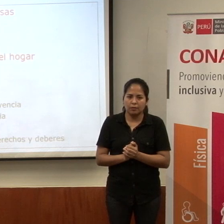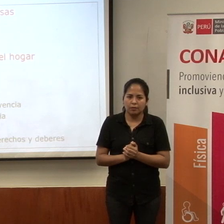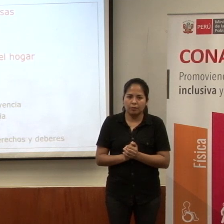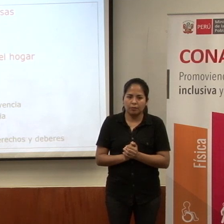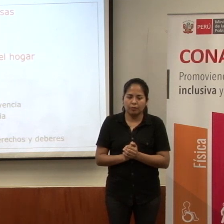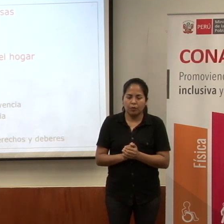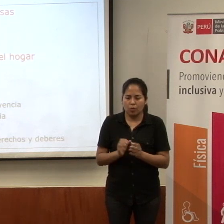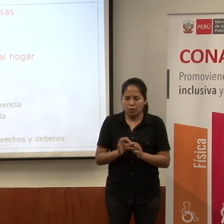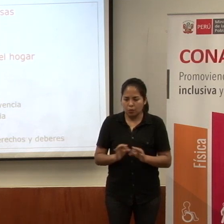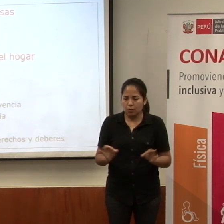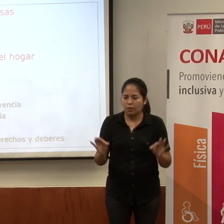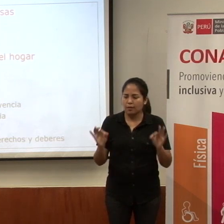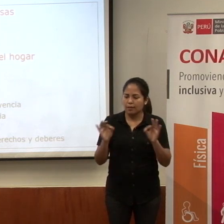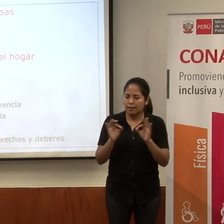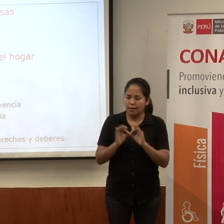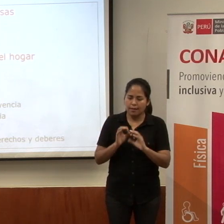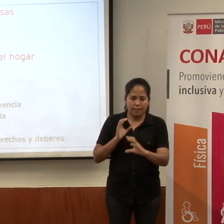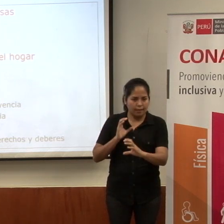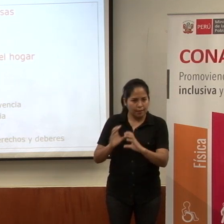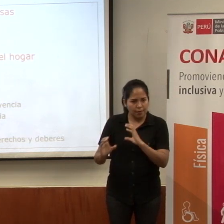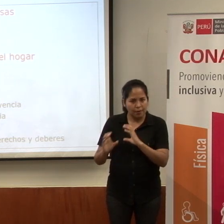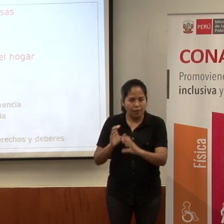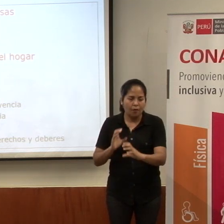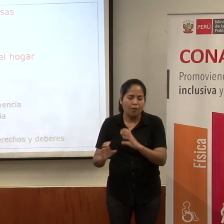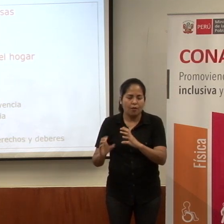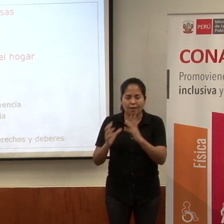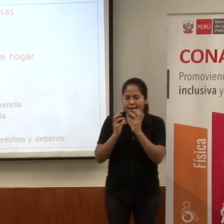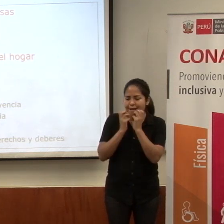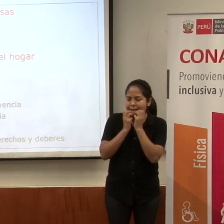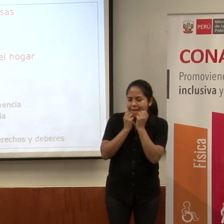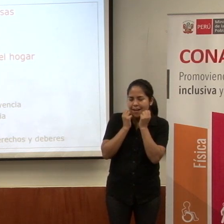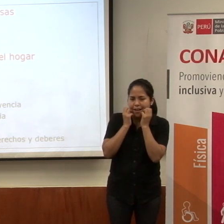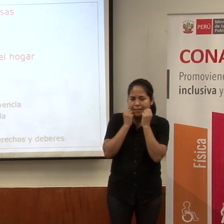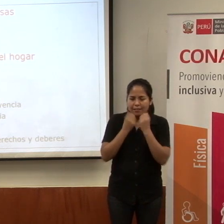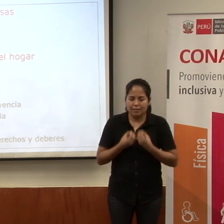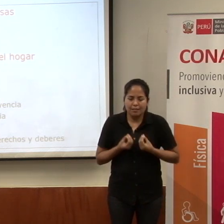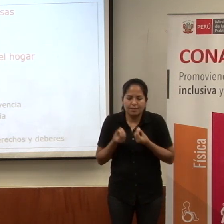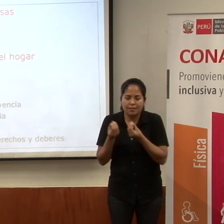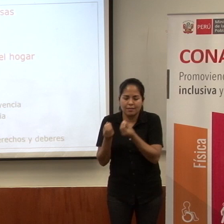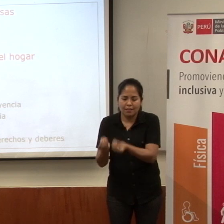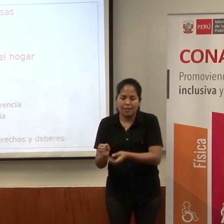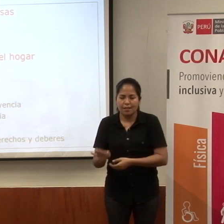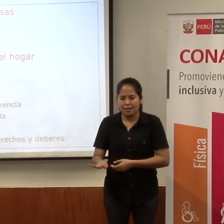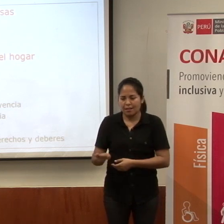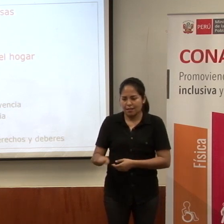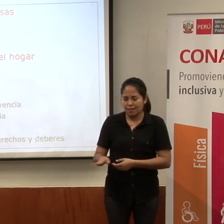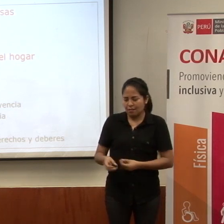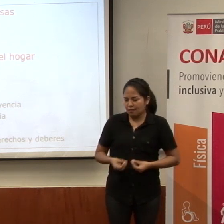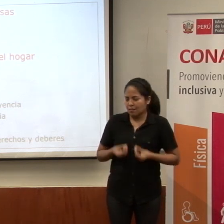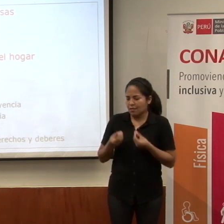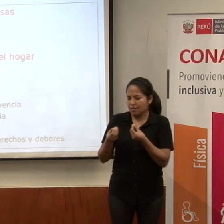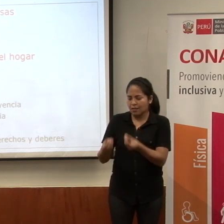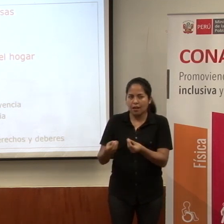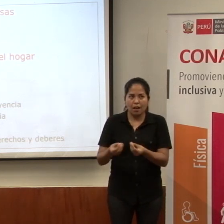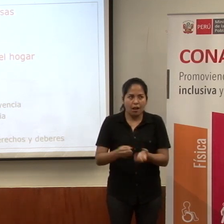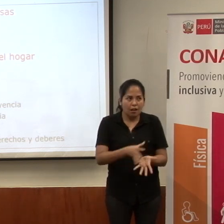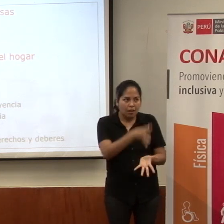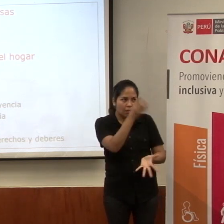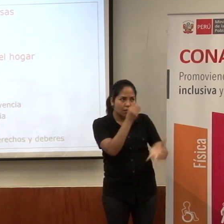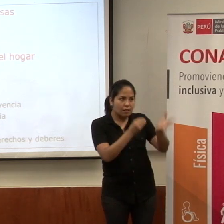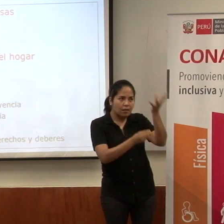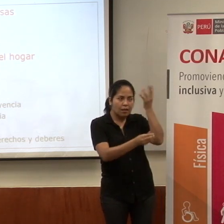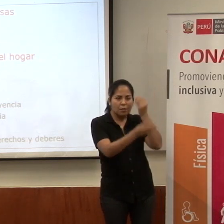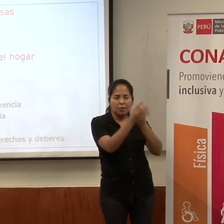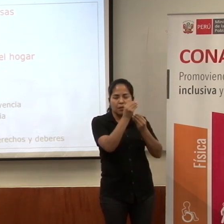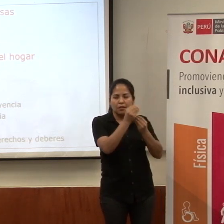tener comunicación, caricias o sonrisas a un niño, en realidad crea capacidades para toda la vida, para